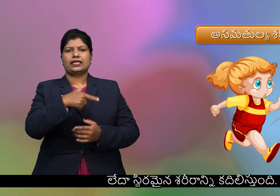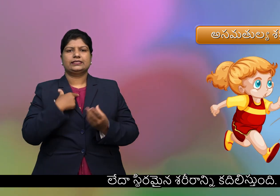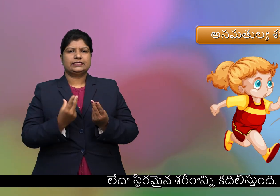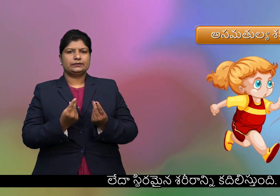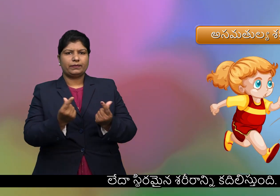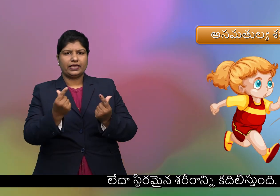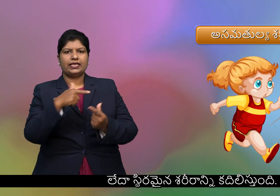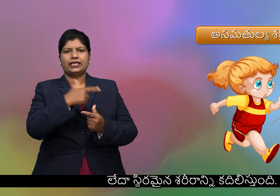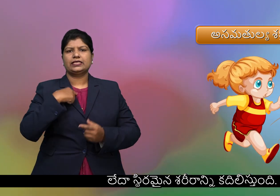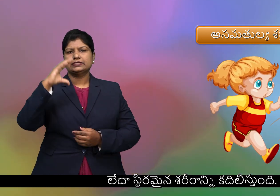కదిలిస్తుంది.